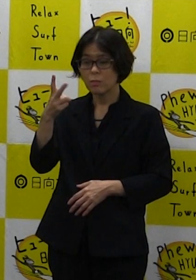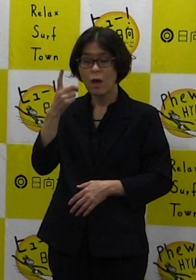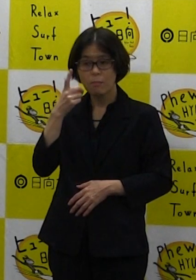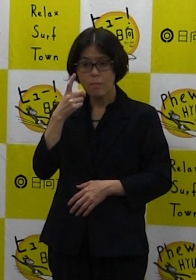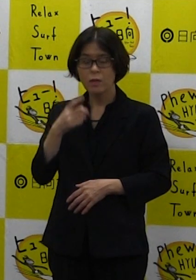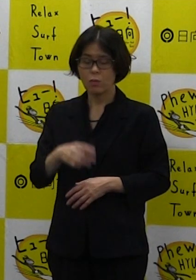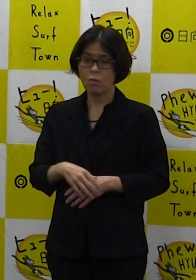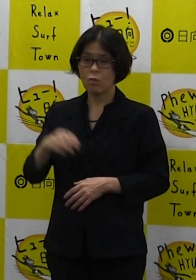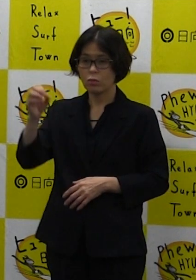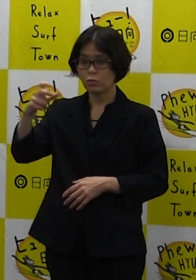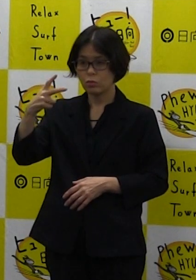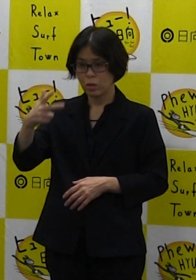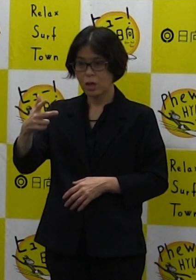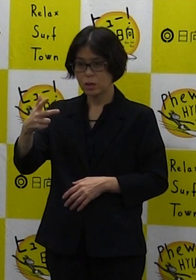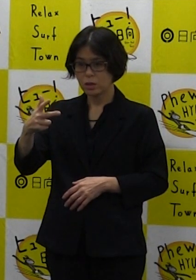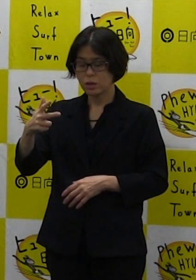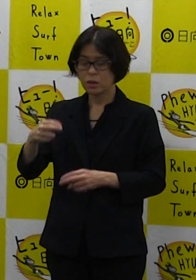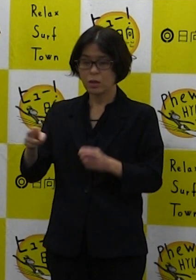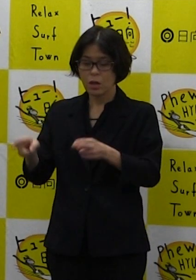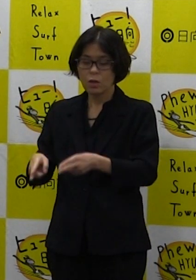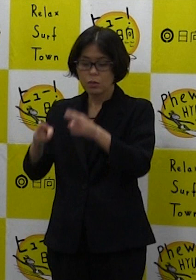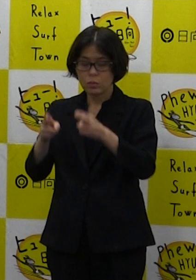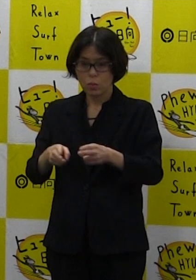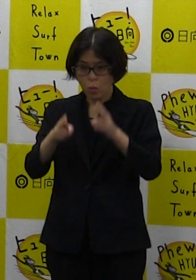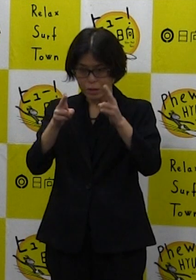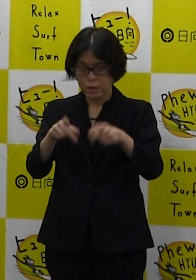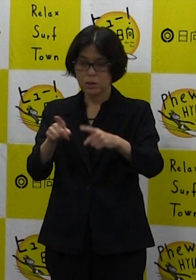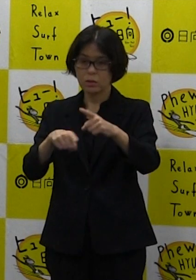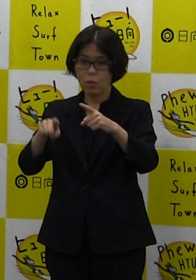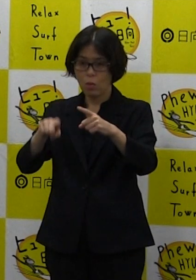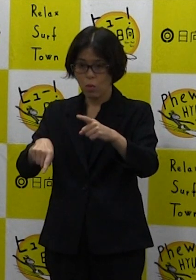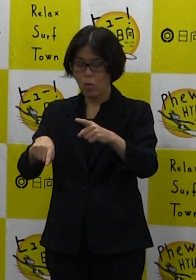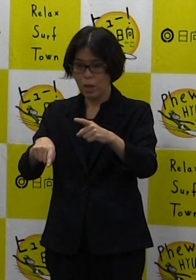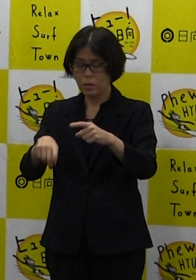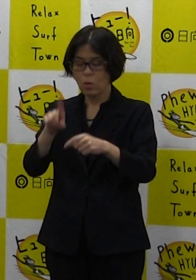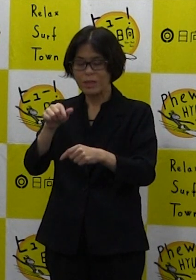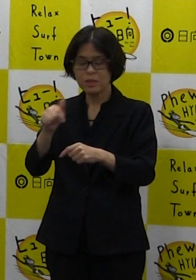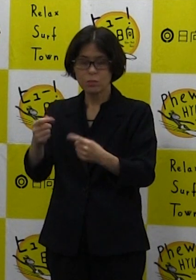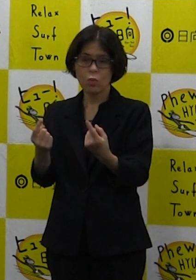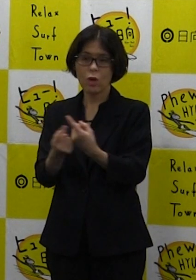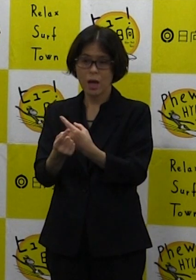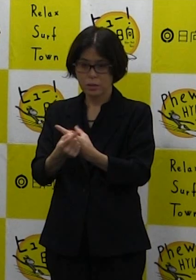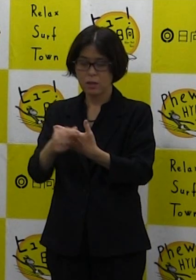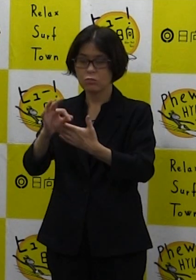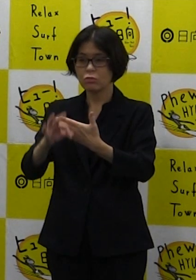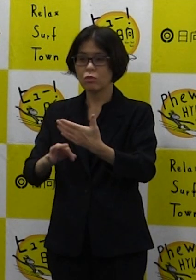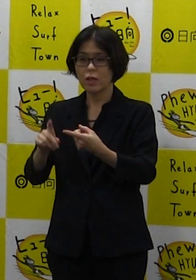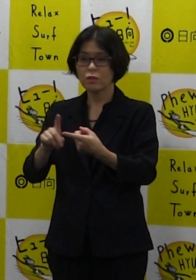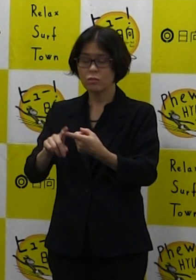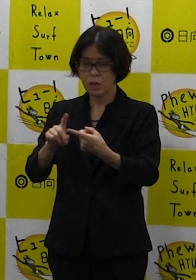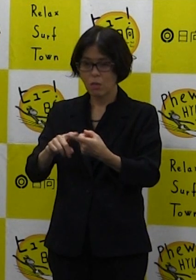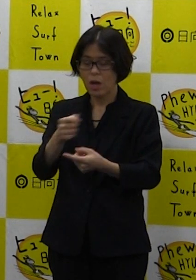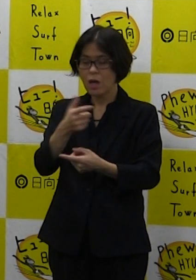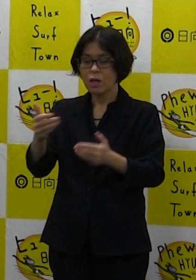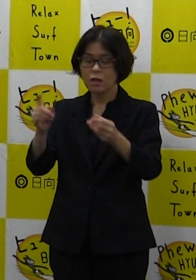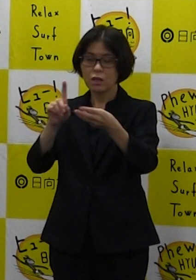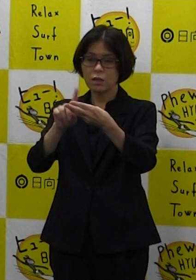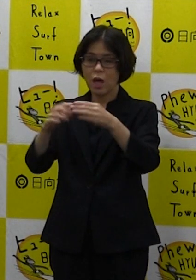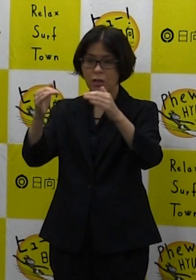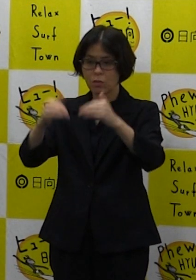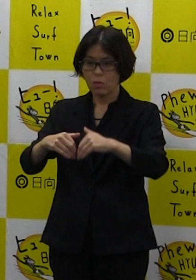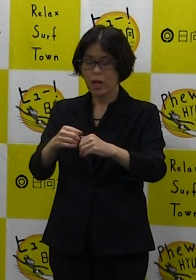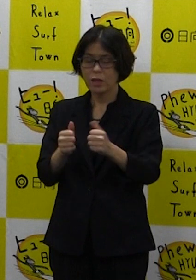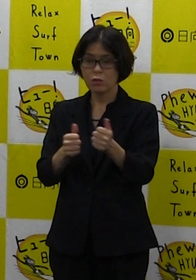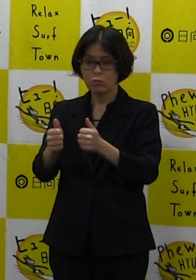の日向市都市公園条例の一部を改正する条例につきましては概要欄に運動公園